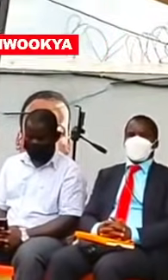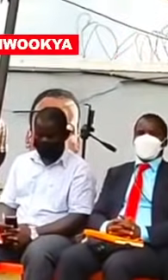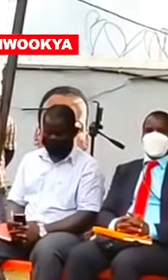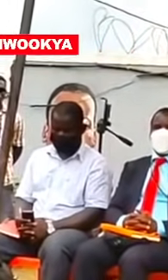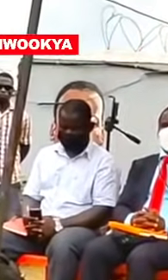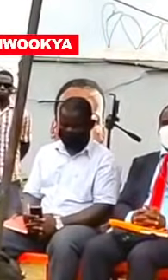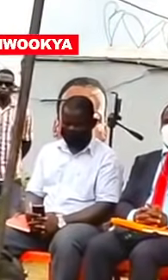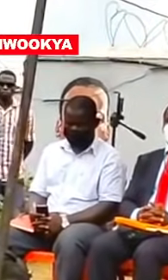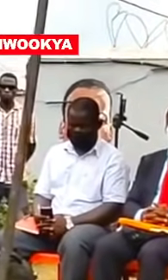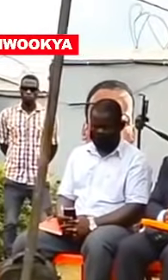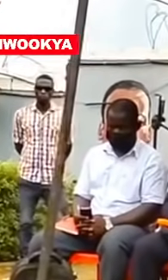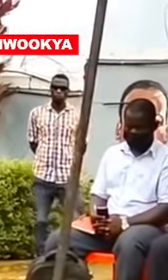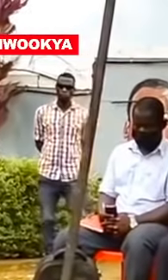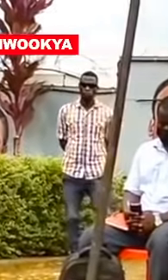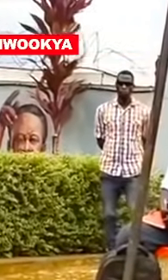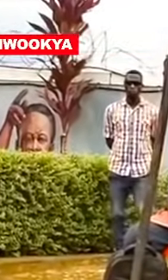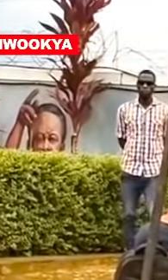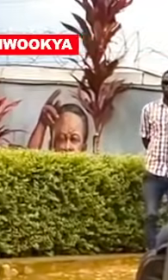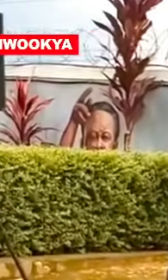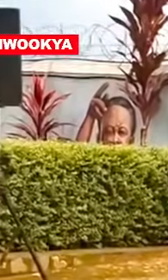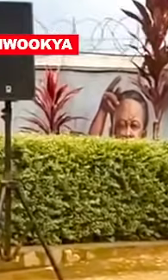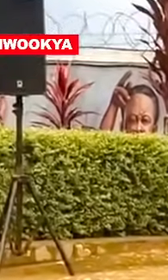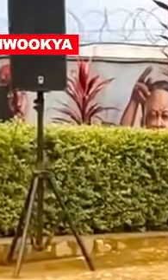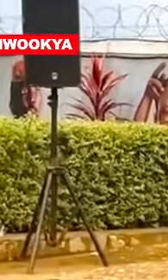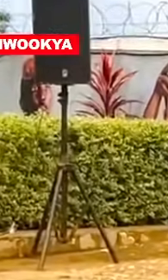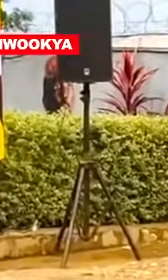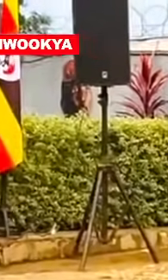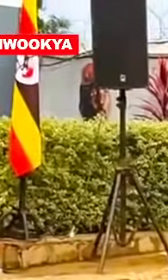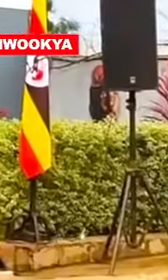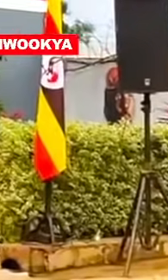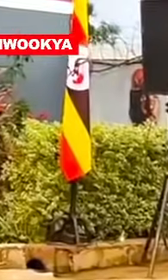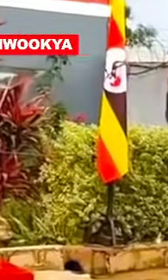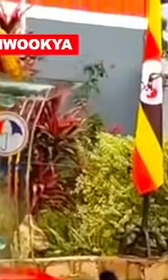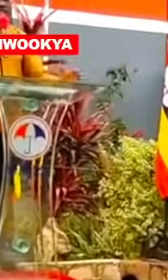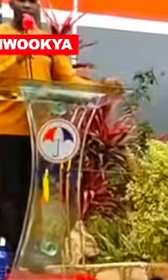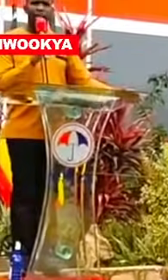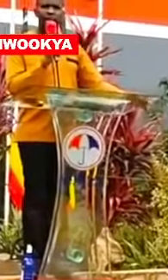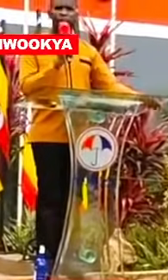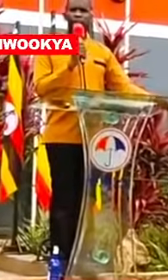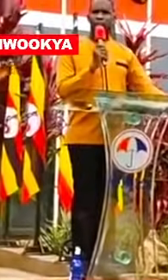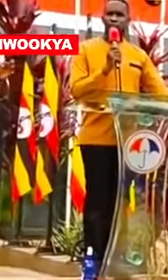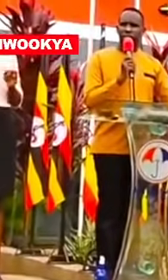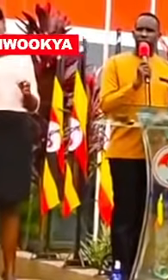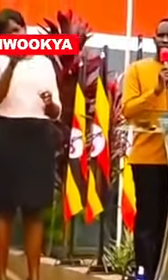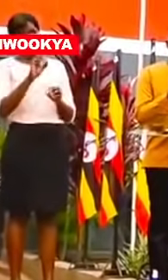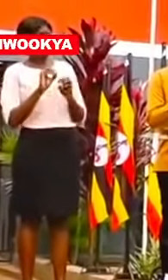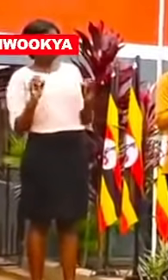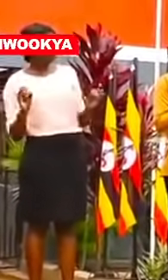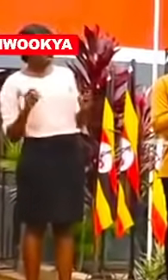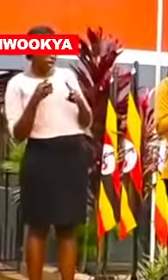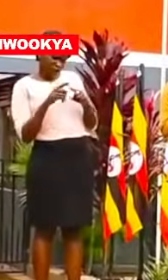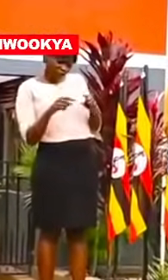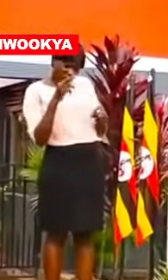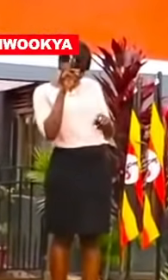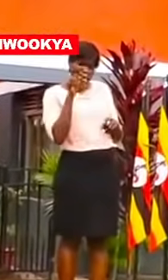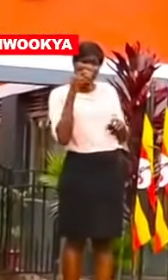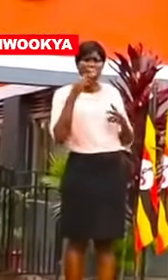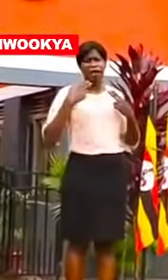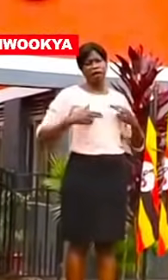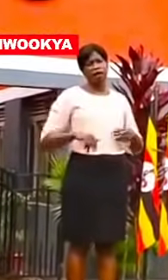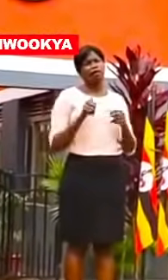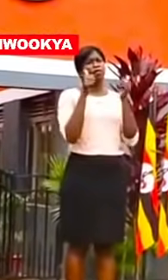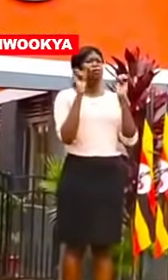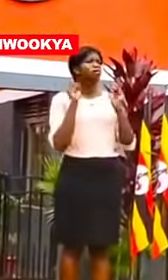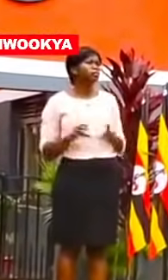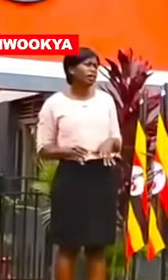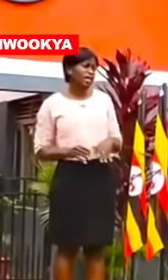Eventually court nebata ati balina musango naye nga babonodde ebiseera babatulugunyisa bali bubi. So kati ffe tugamba nti Mwami